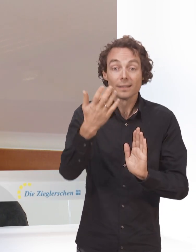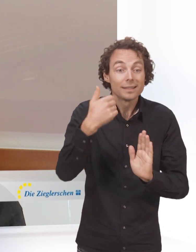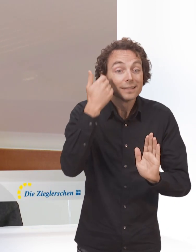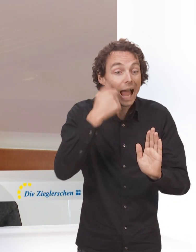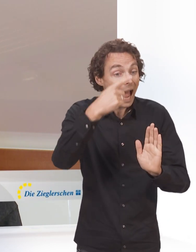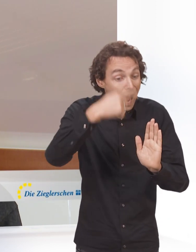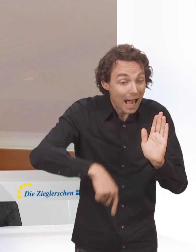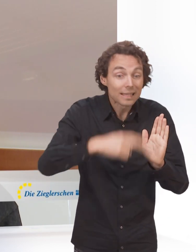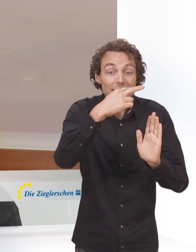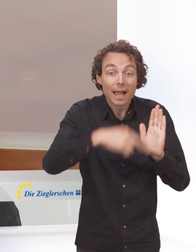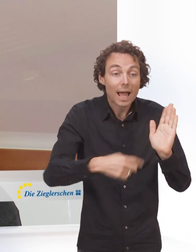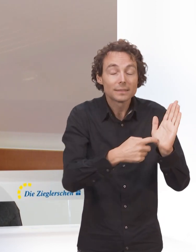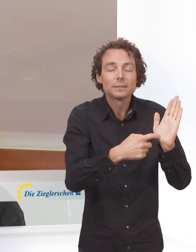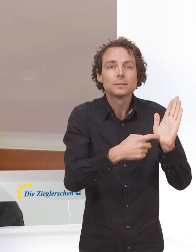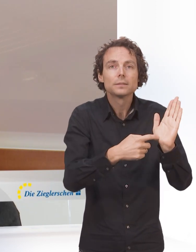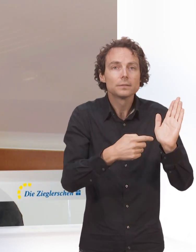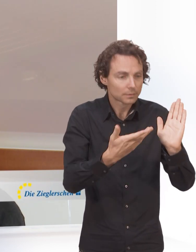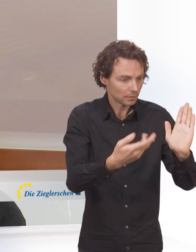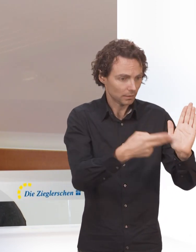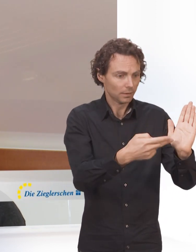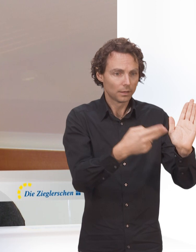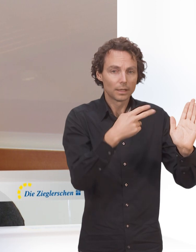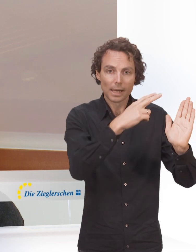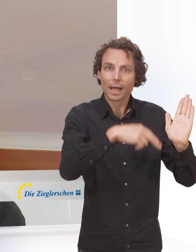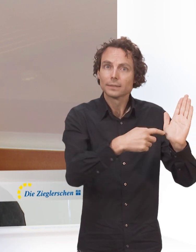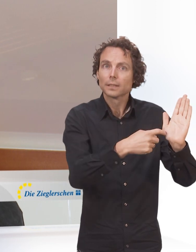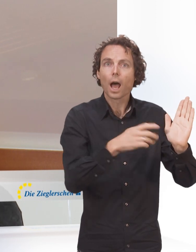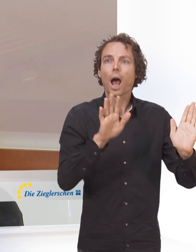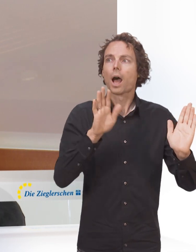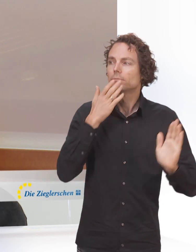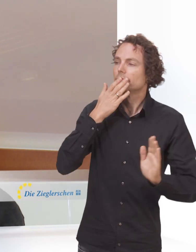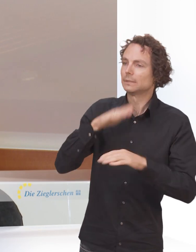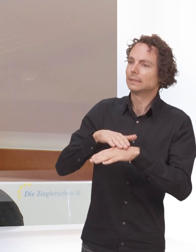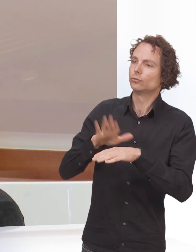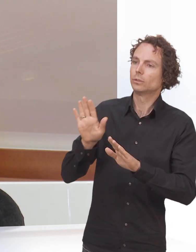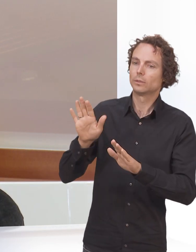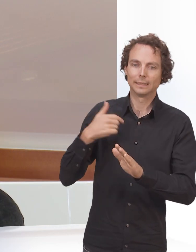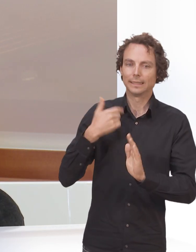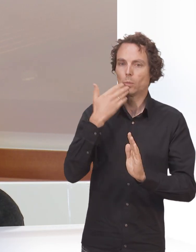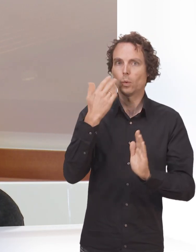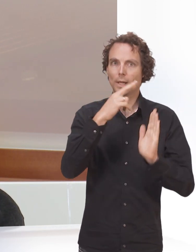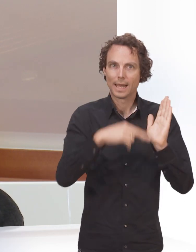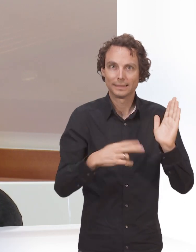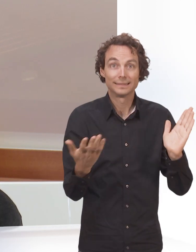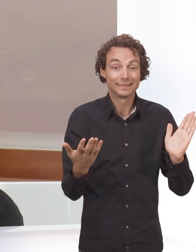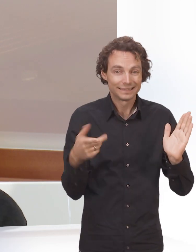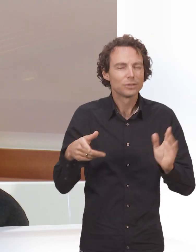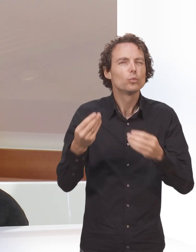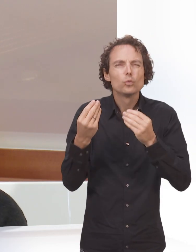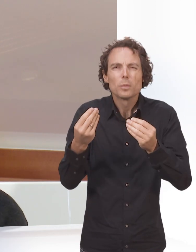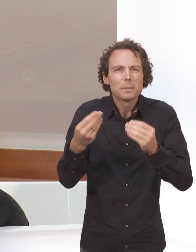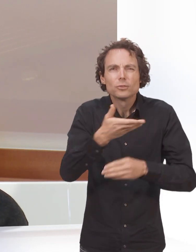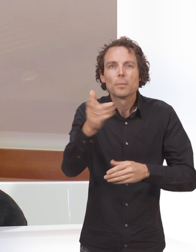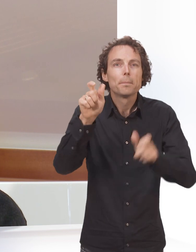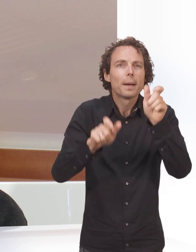Schild. Welches ganze Schild? Und da habe ich gedacht, da steht doch noch was. Oh, Entschuldigung, hat sie gesagt, das habe ich gar nicht gelesen. Sag ich, ja, das ist typisch für